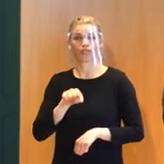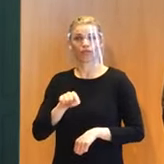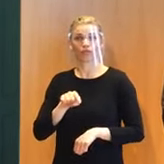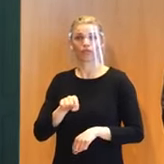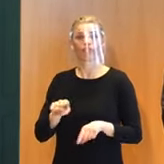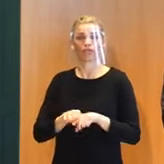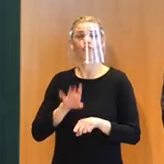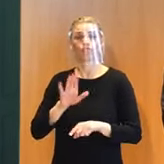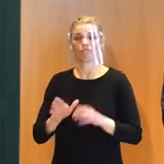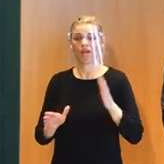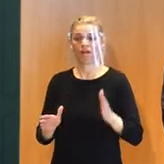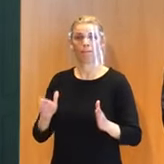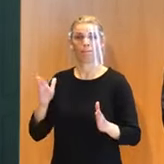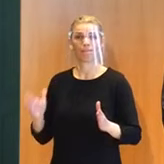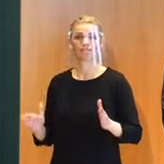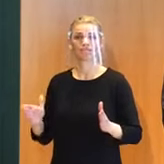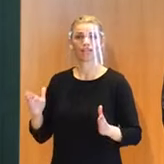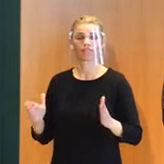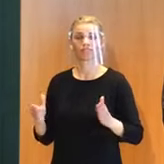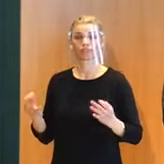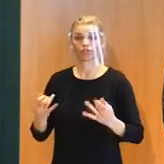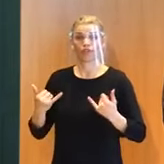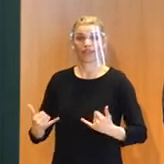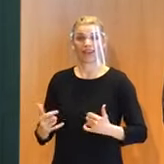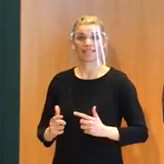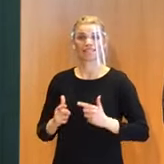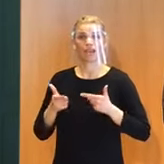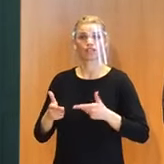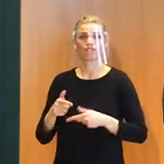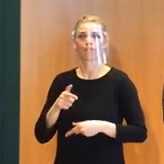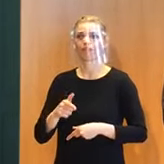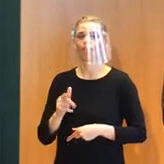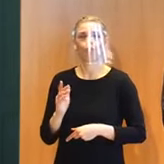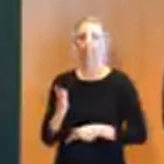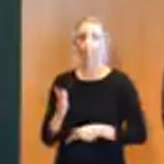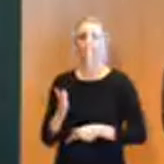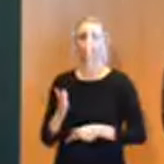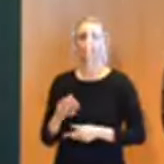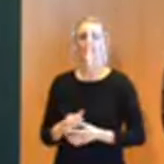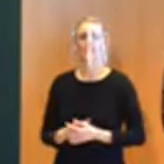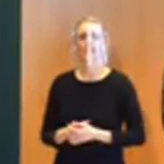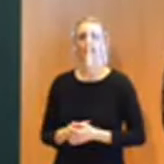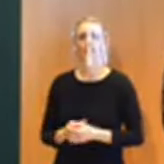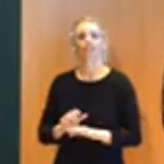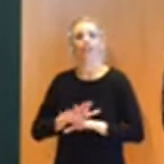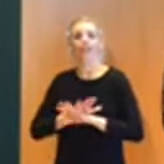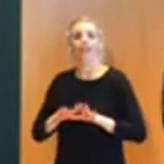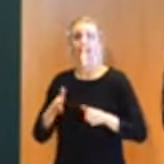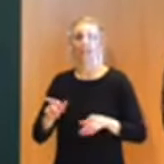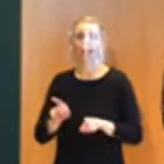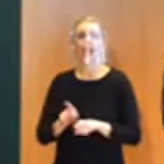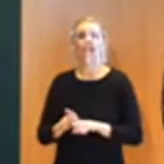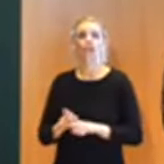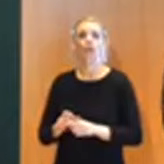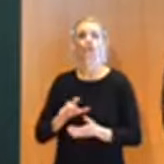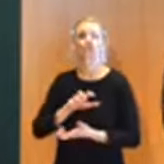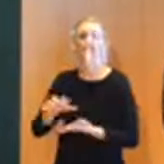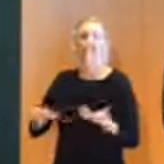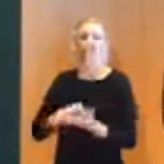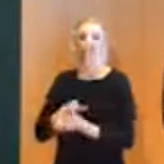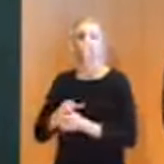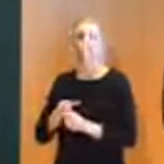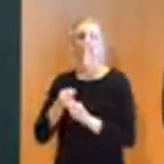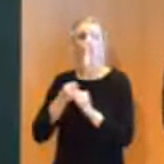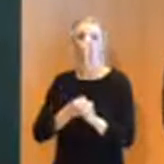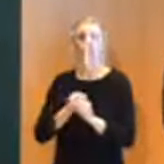svoje medze. To, čo zažívame teraz, už nie je nič iné ako živočíšny boj Igora Matoviča